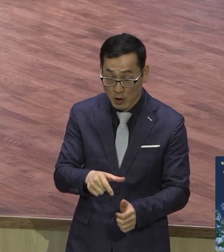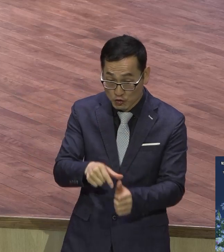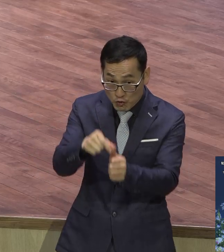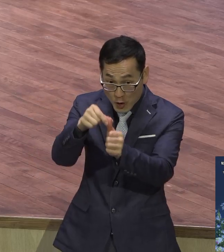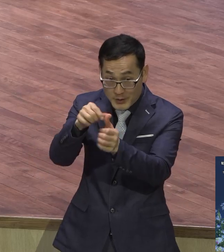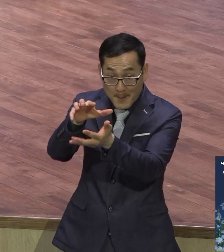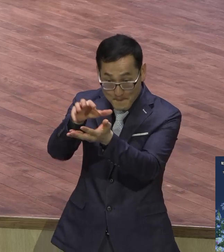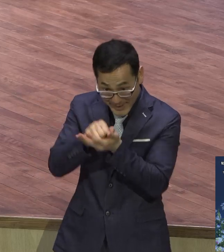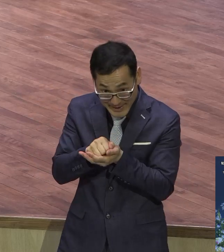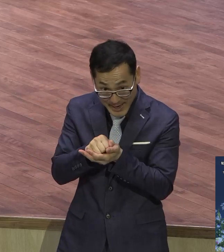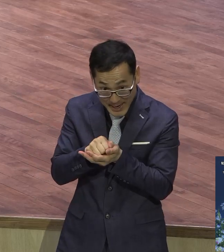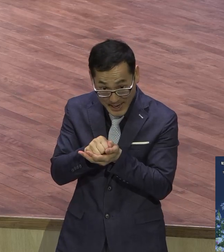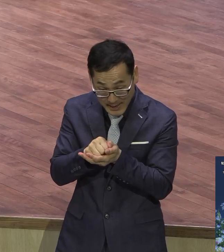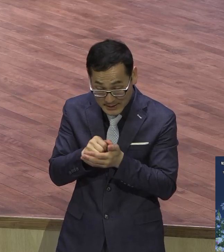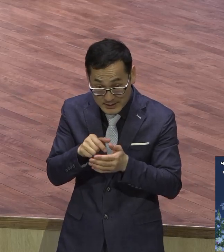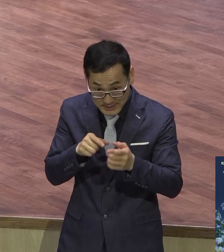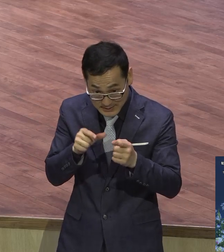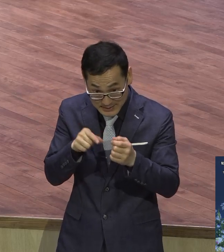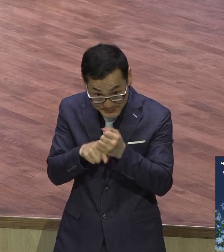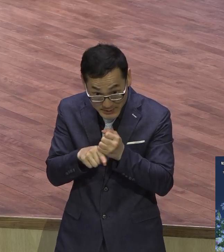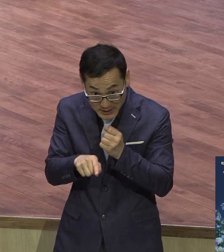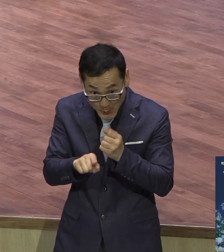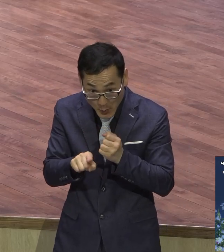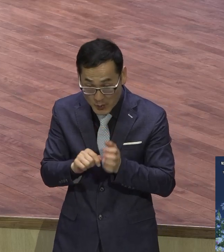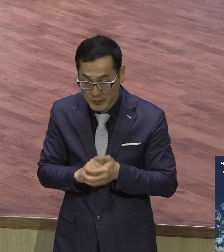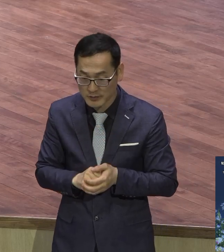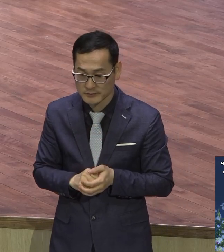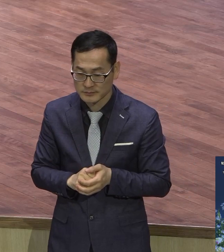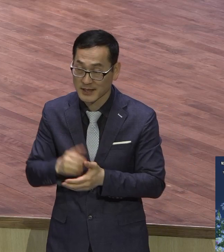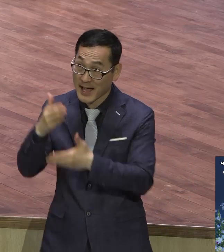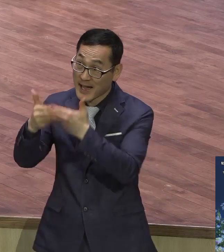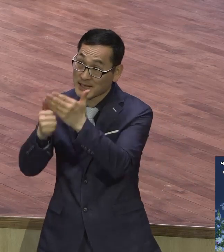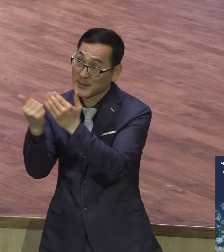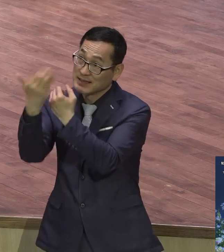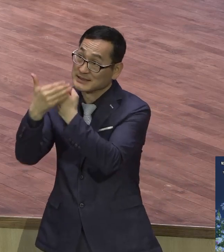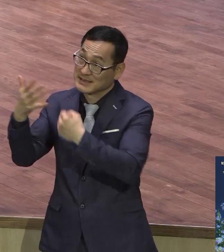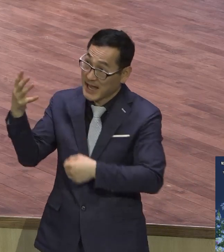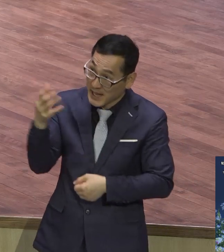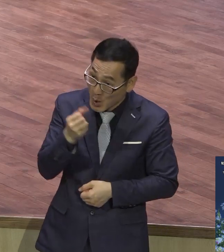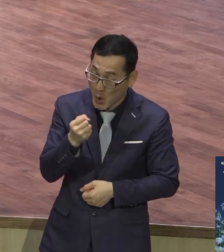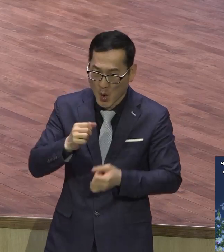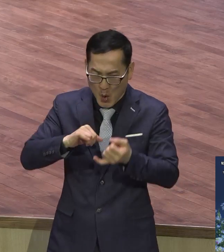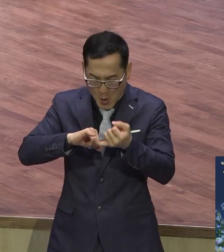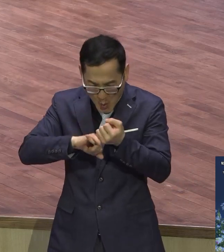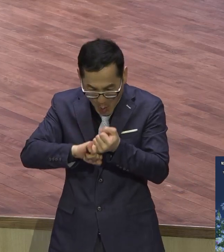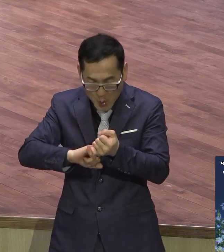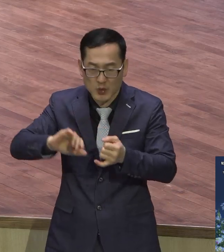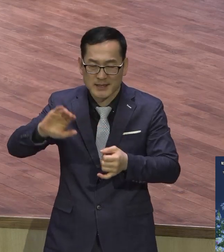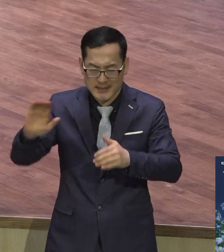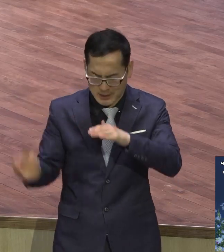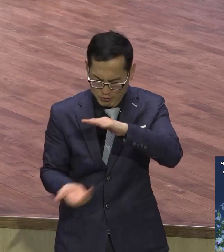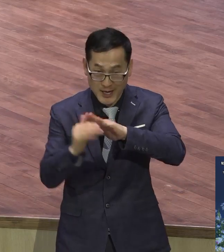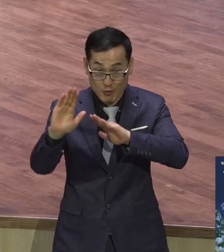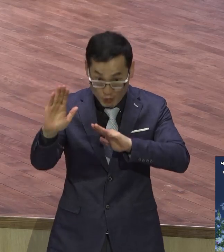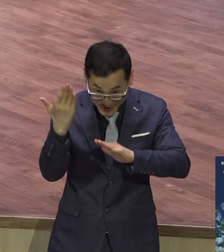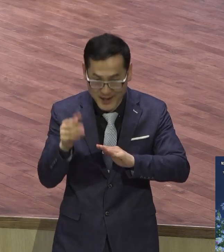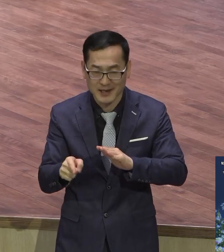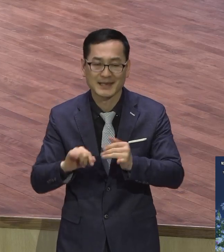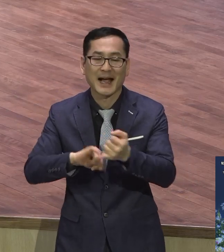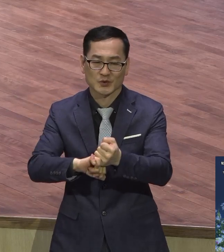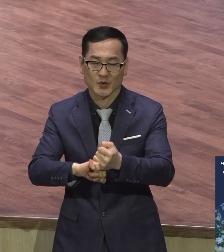받는다라는 이 동사의 형태가 하나님의 은혜로 반드시 되어진다는 강조가 있어요.